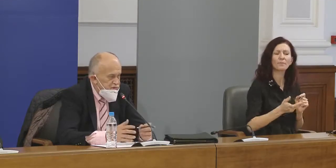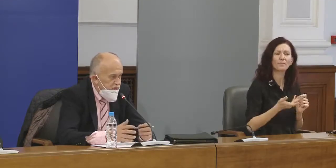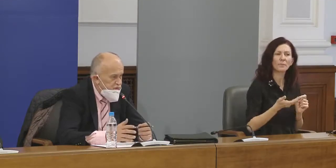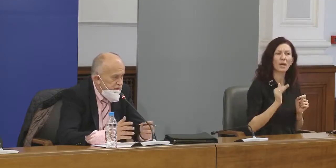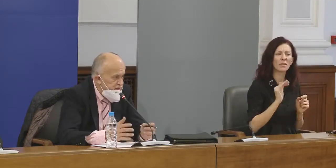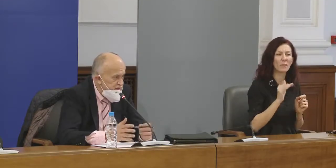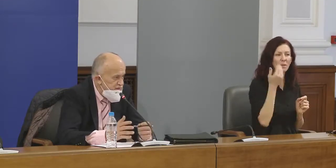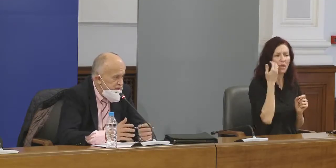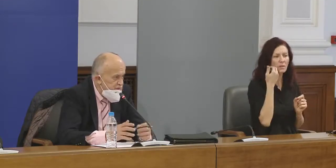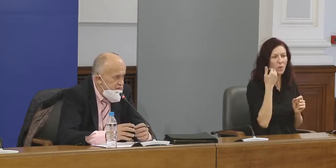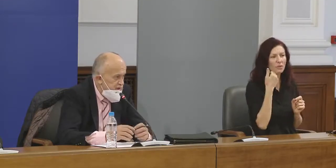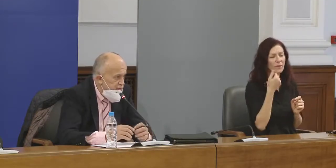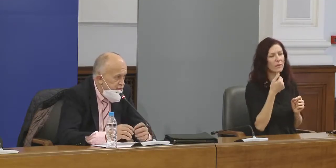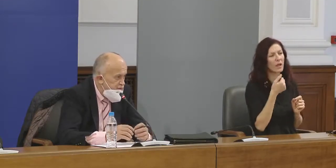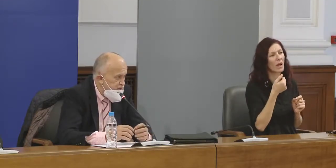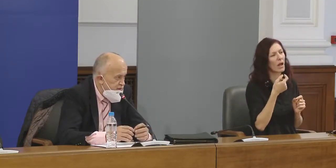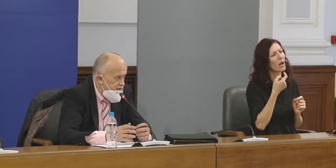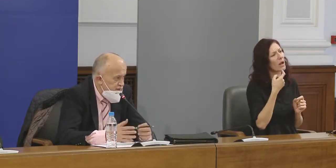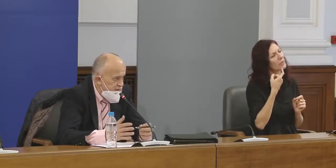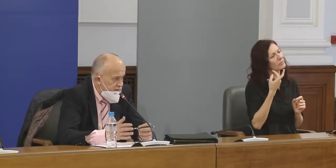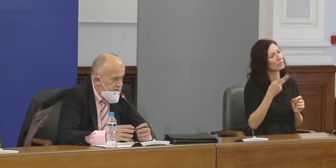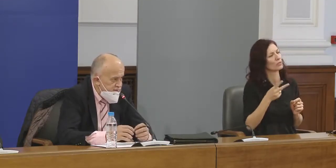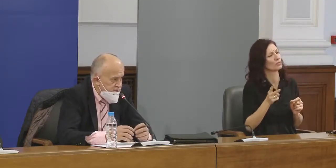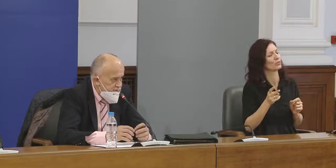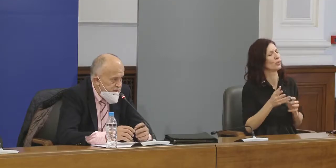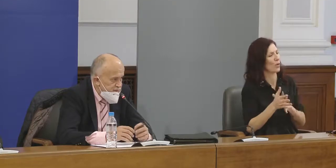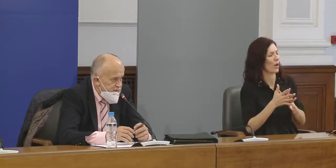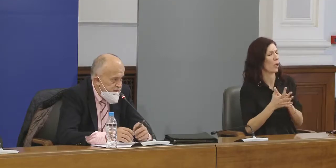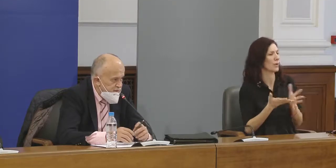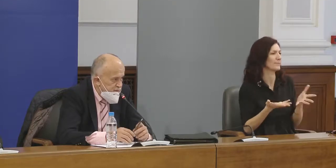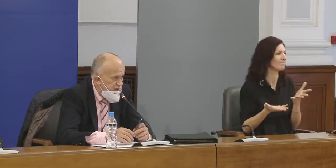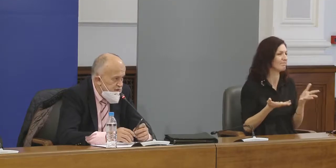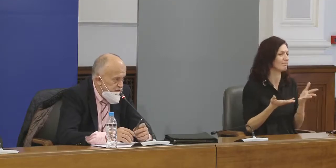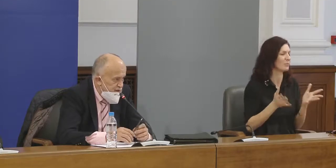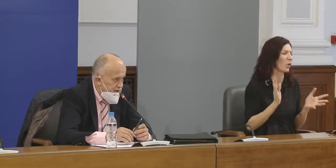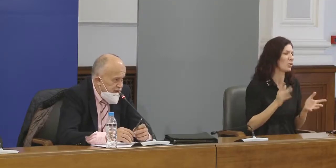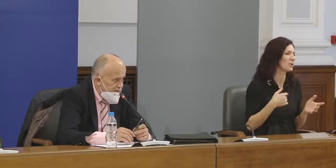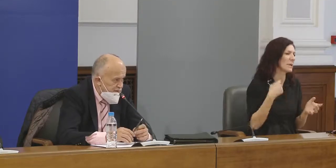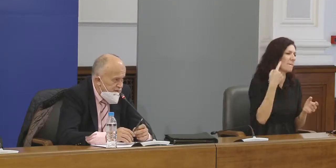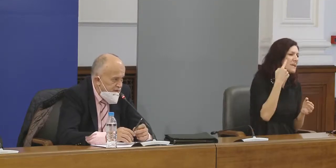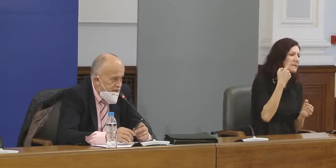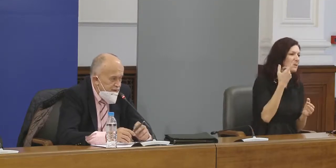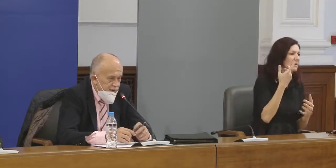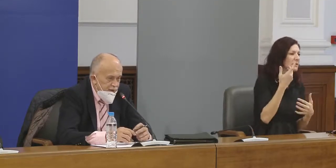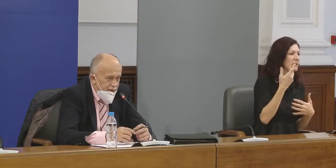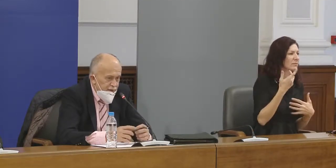да бъде използвана и от всеки, който си мисли, че е такъв.